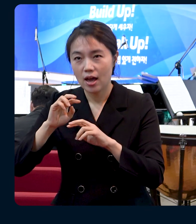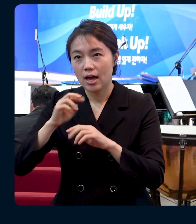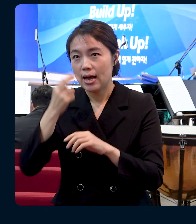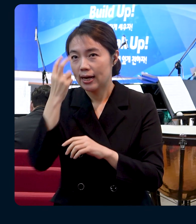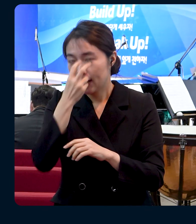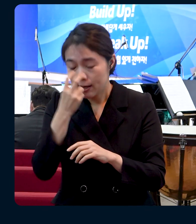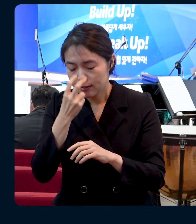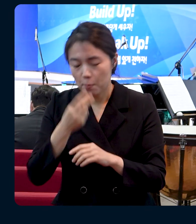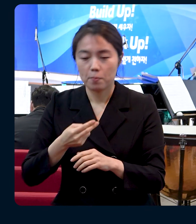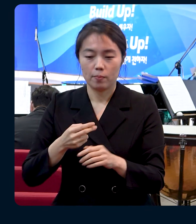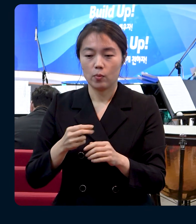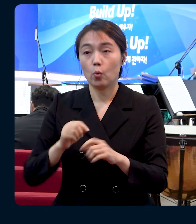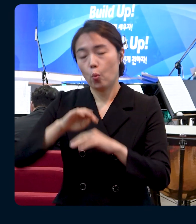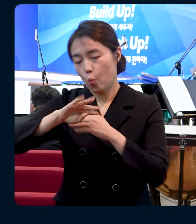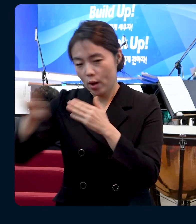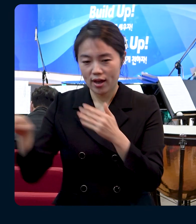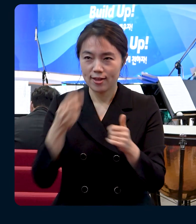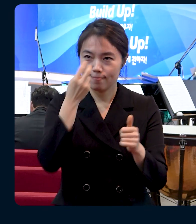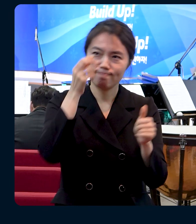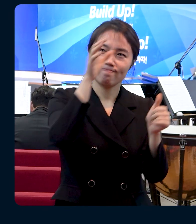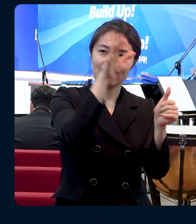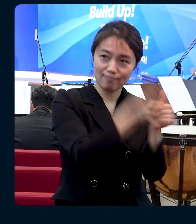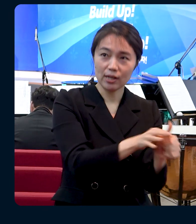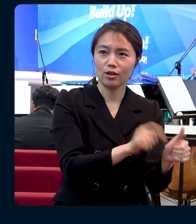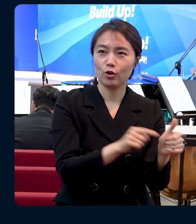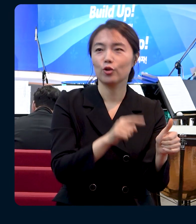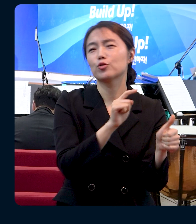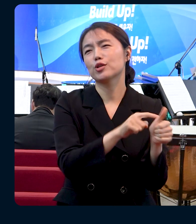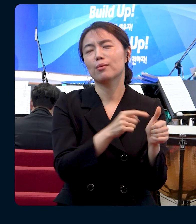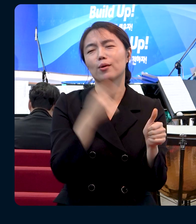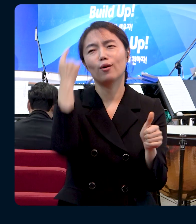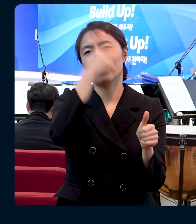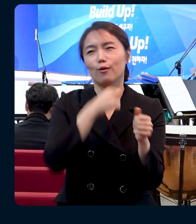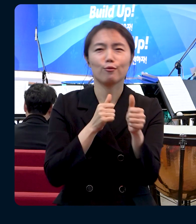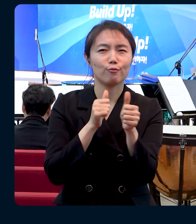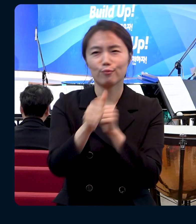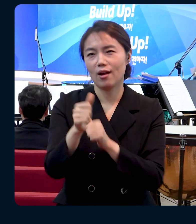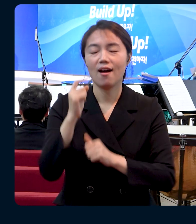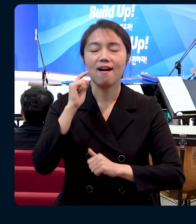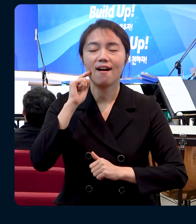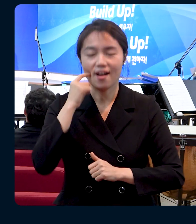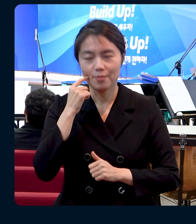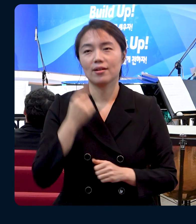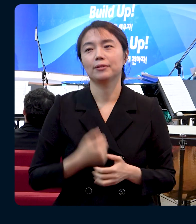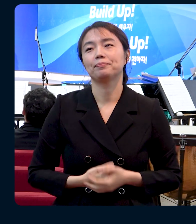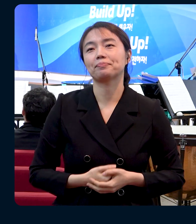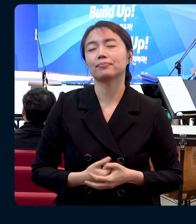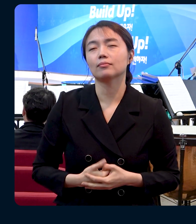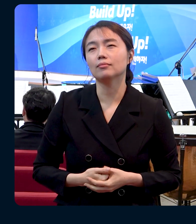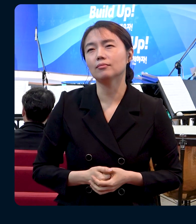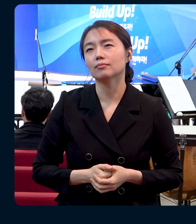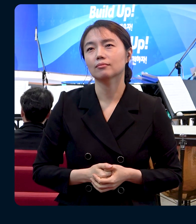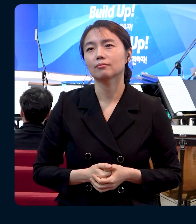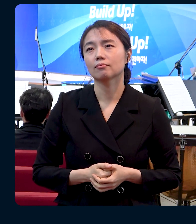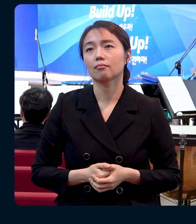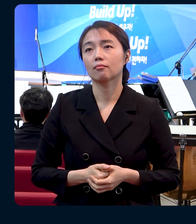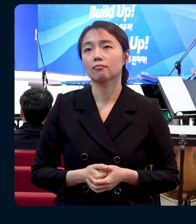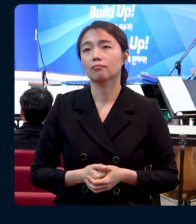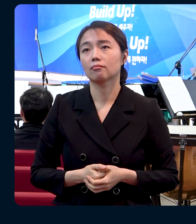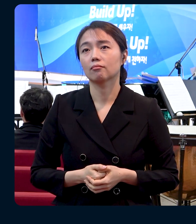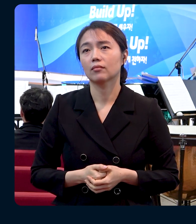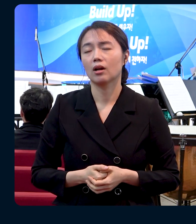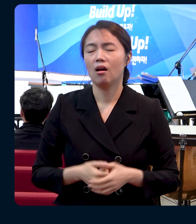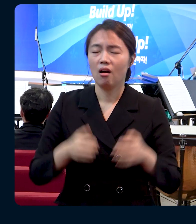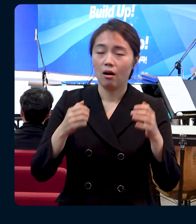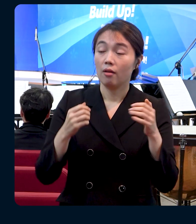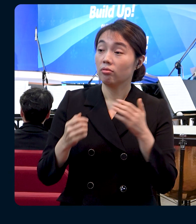외에는 간섭하지 아니하였더라. 요셉은 용모가 빼어나고 아름다웠더라. 아니, 얼마 안 되는